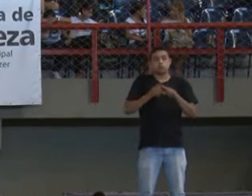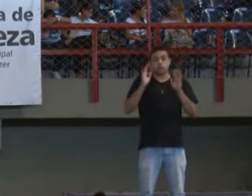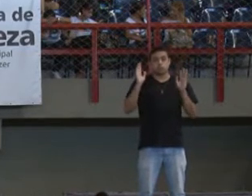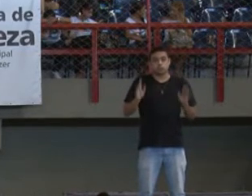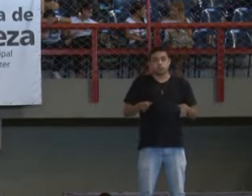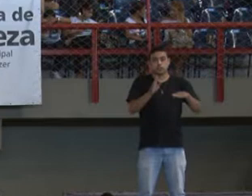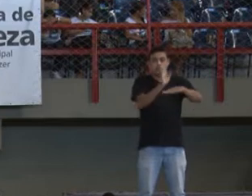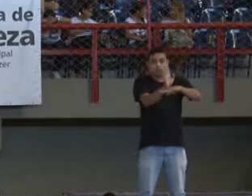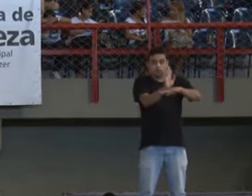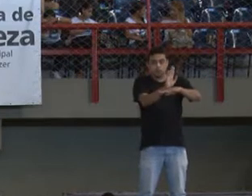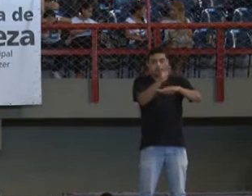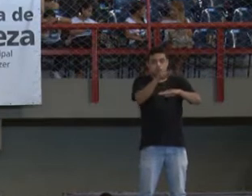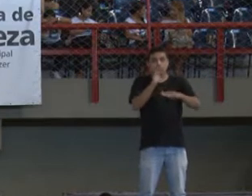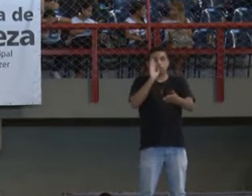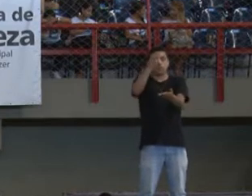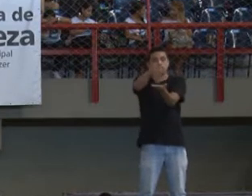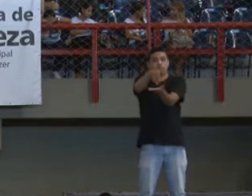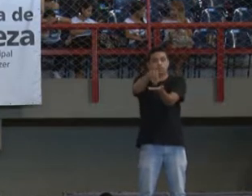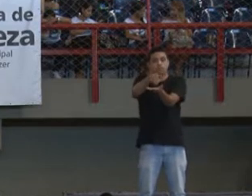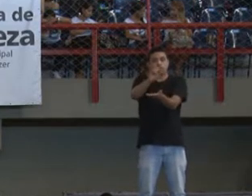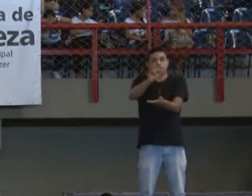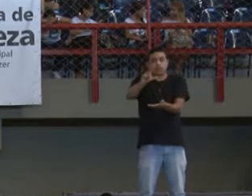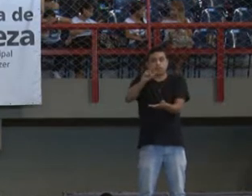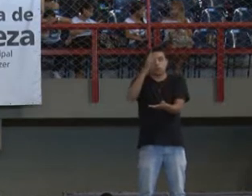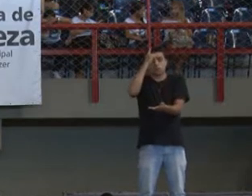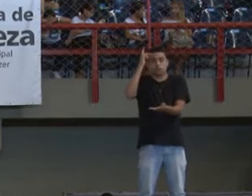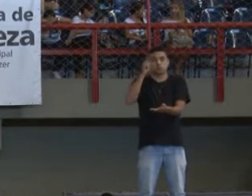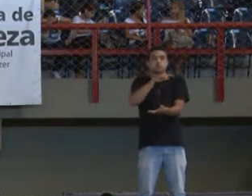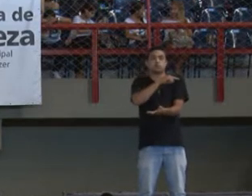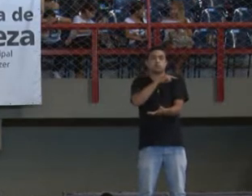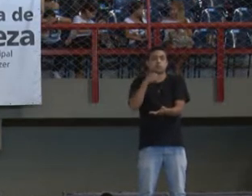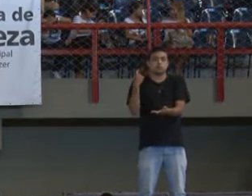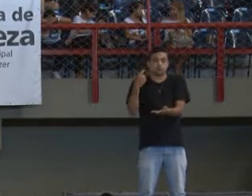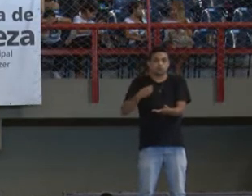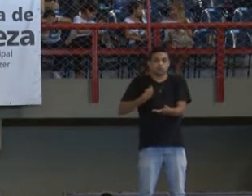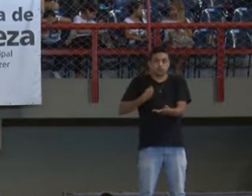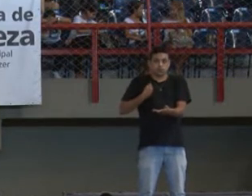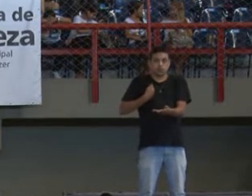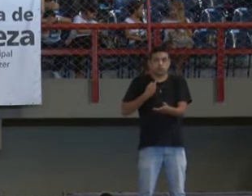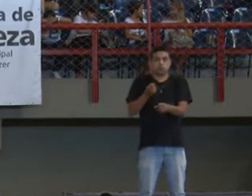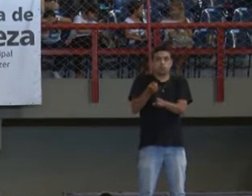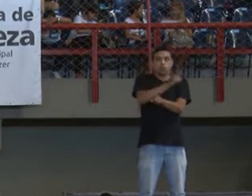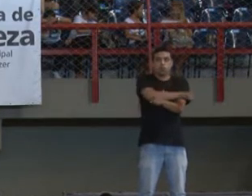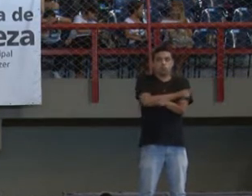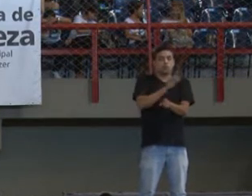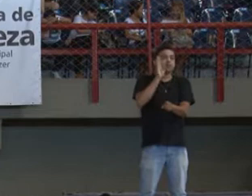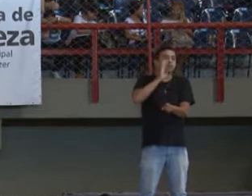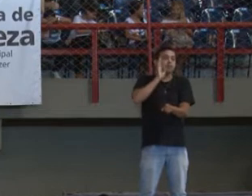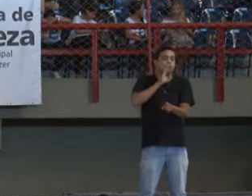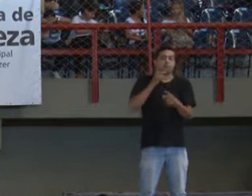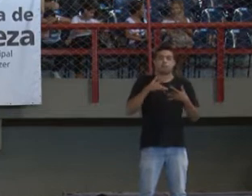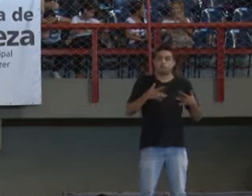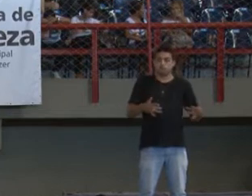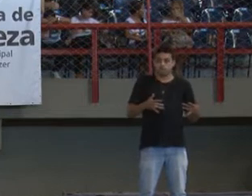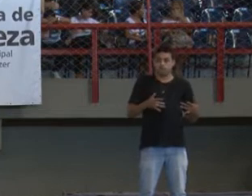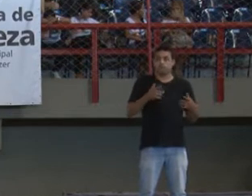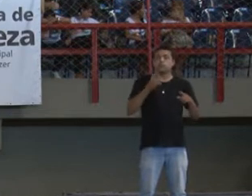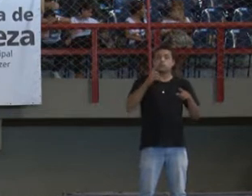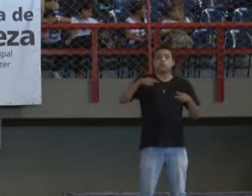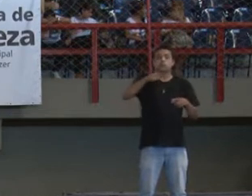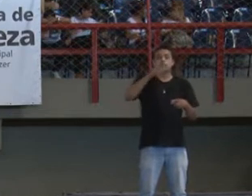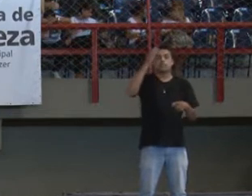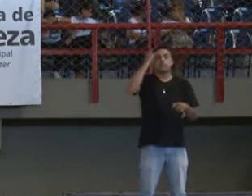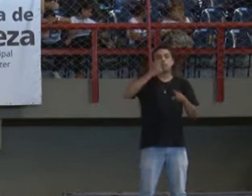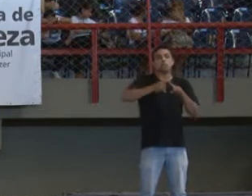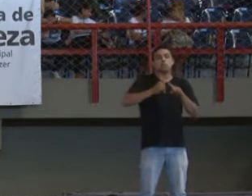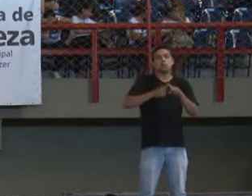parte do filme que é mentirosa é o final que aquele pessoal escapa. O restante não, o restante até que o filme é legal. Você sabe por